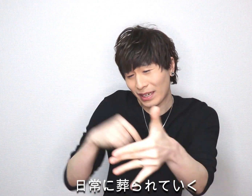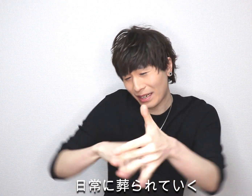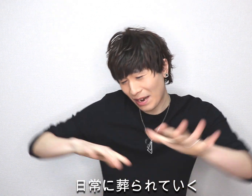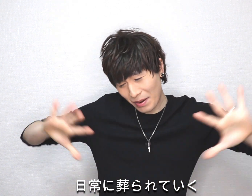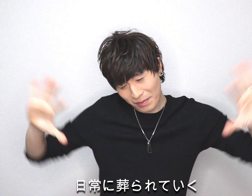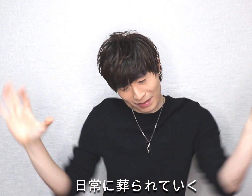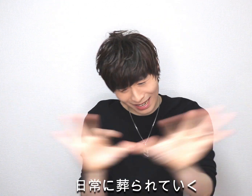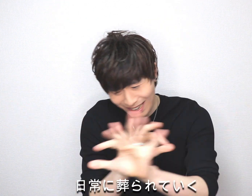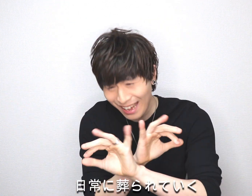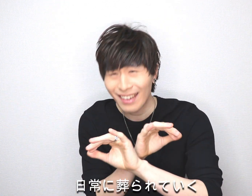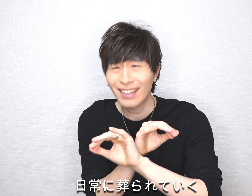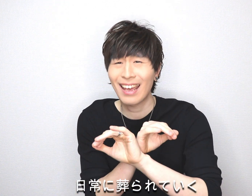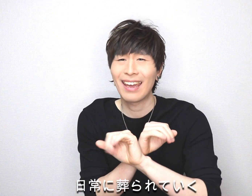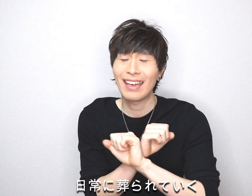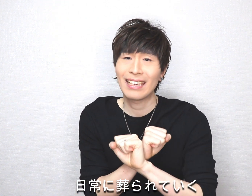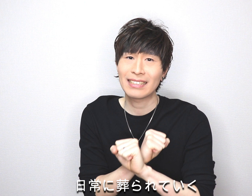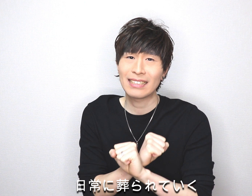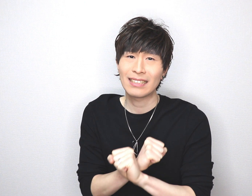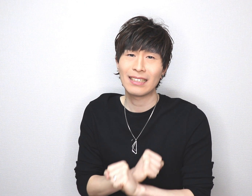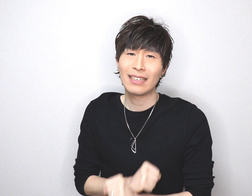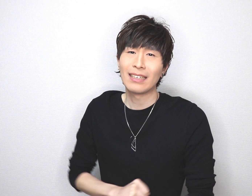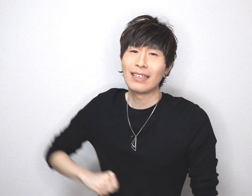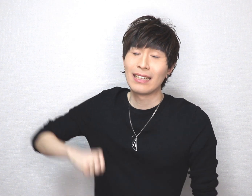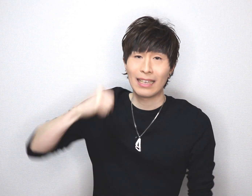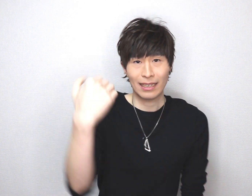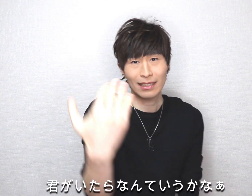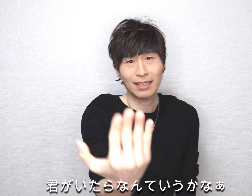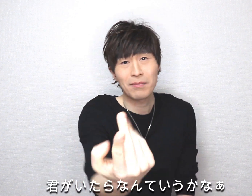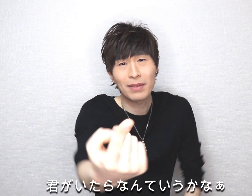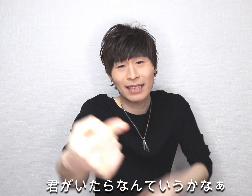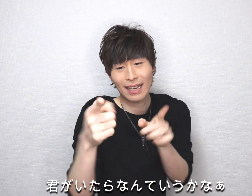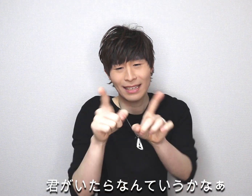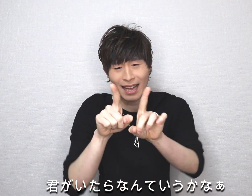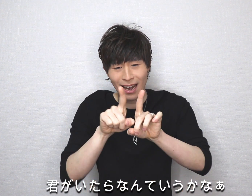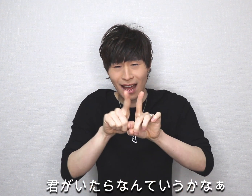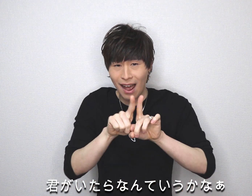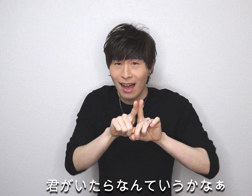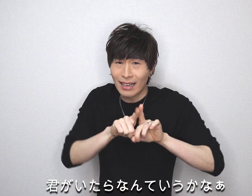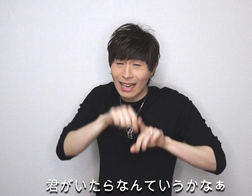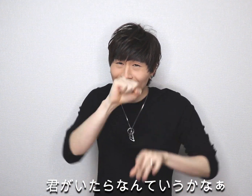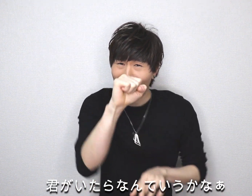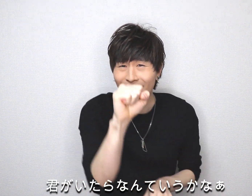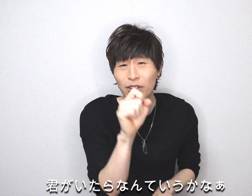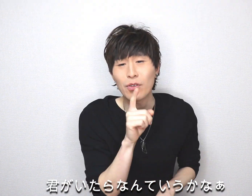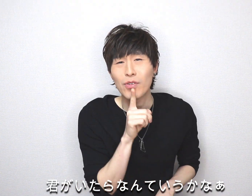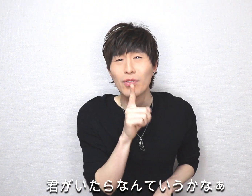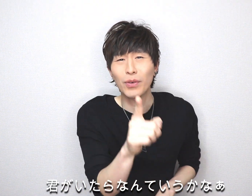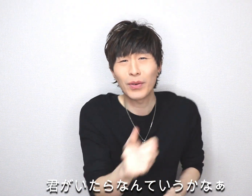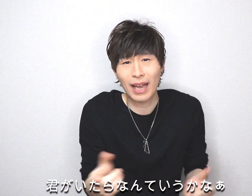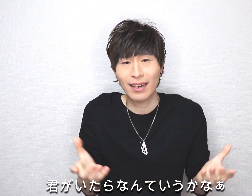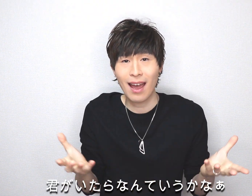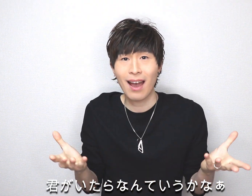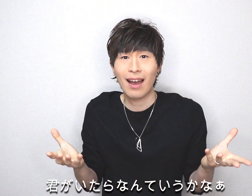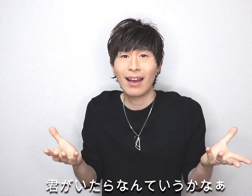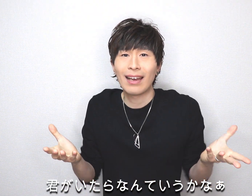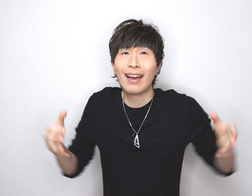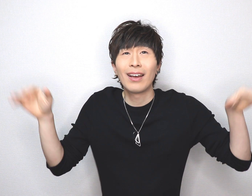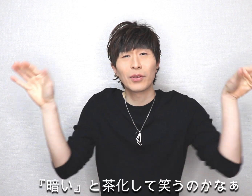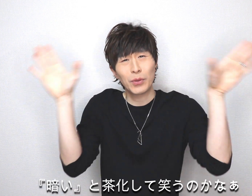に葬られてく。君がいたらなんて言うかな、